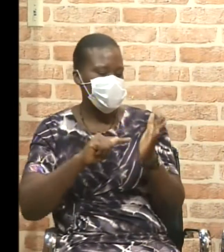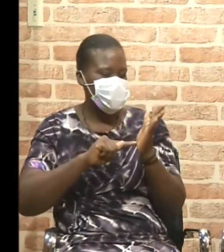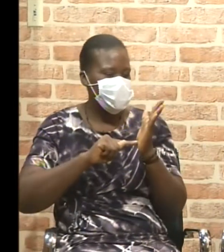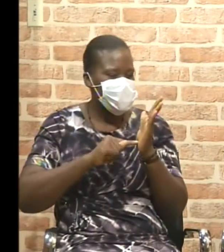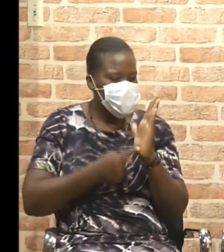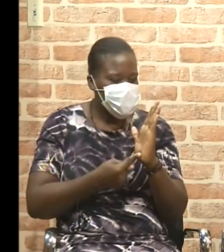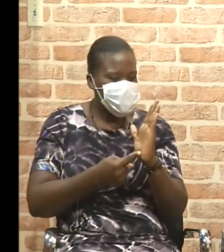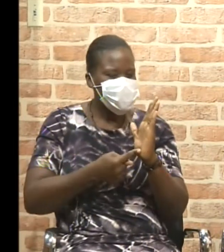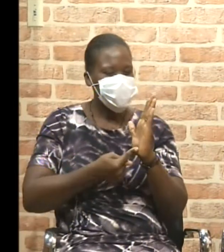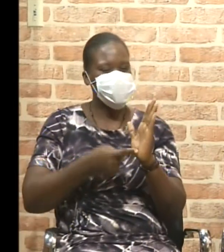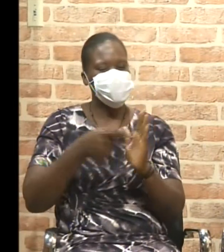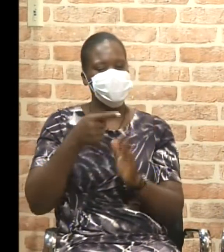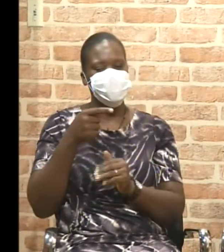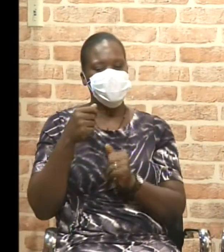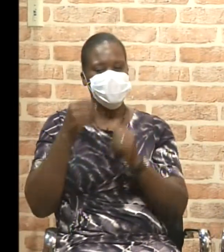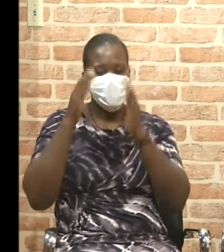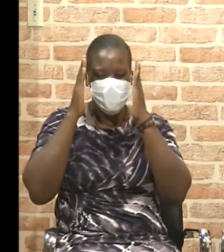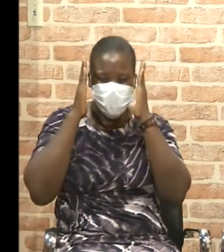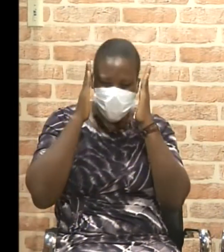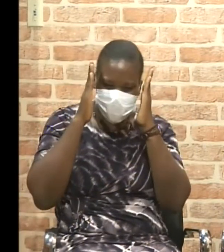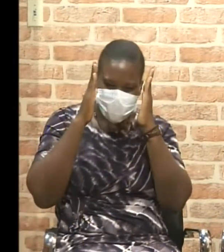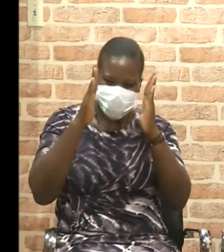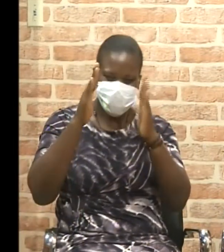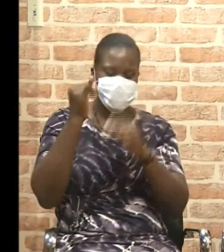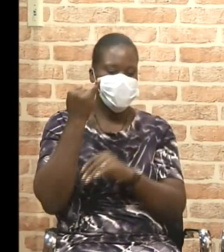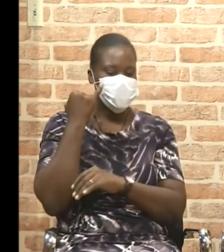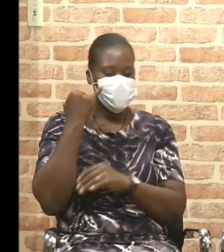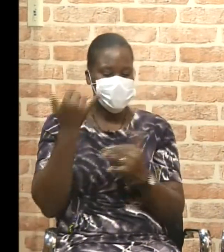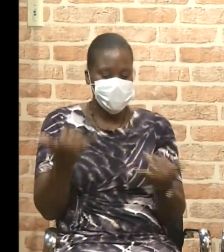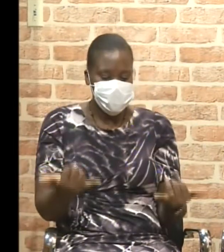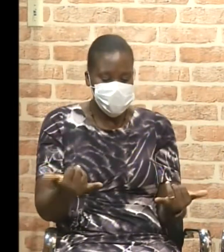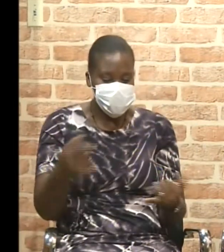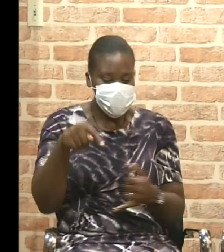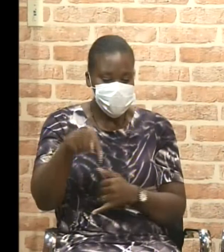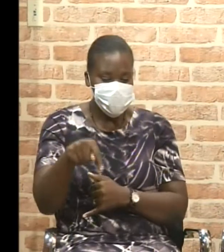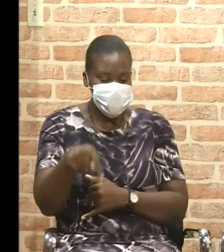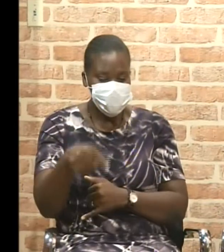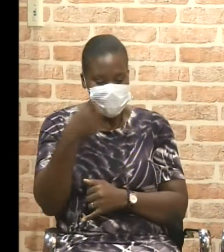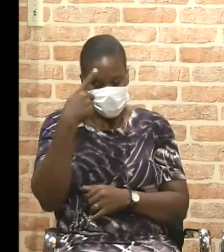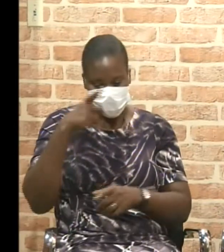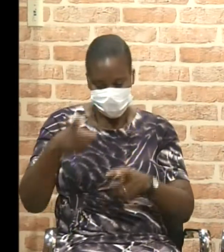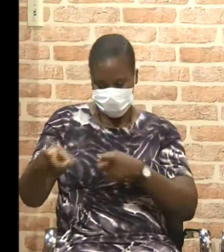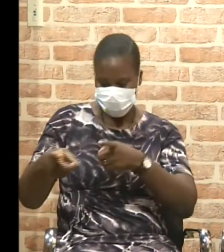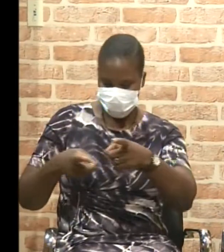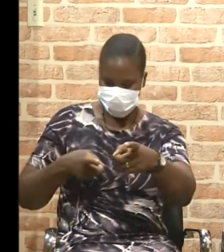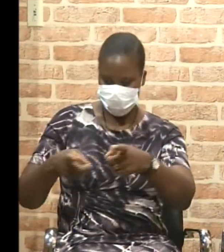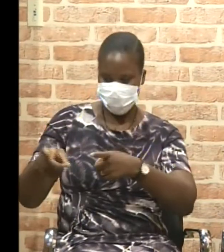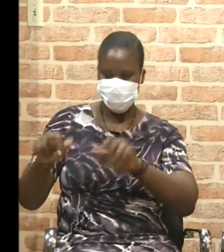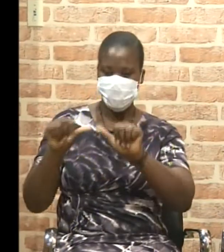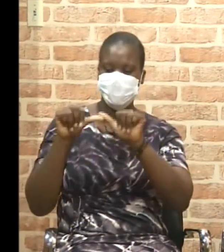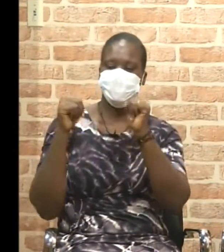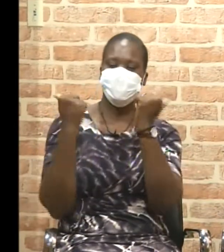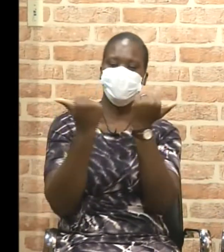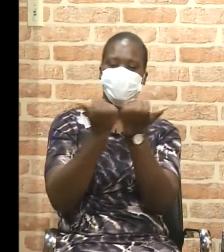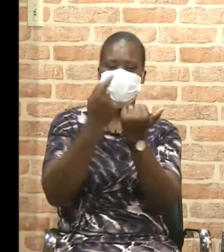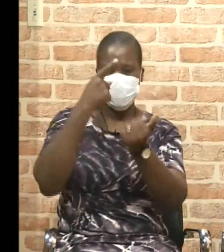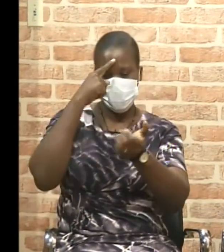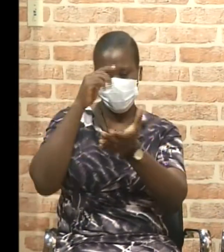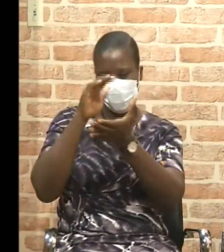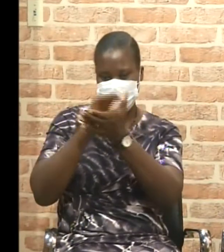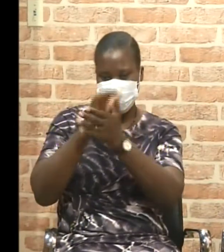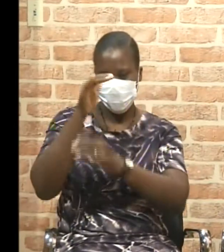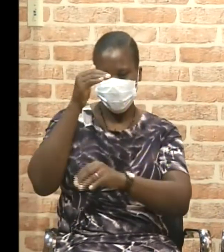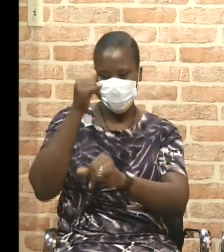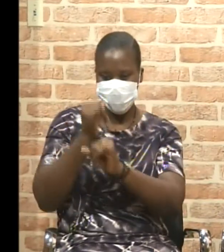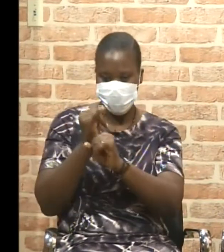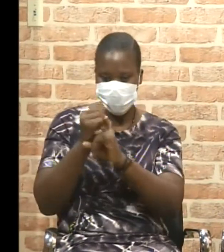nous-mêmes nous devons focus sur lui, parce que si je dis à nous là, c'est parce que justement nous tapons quand même diriger une association, nous te quoi dans structure et là pendant